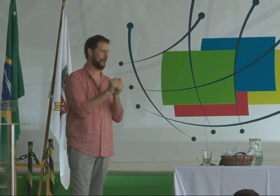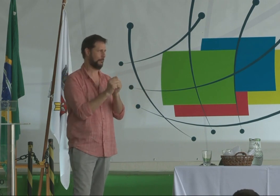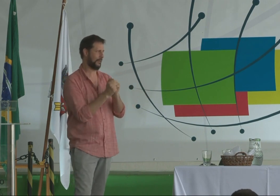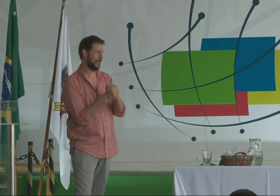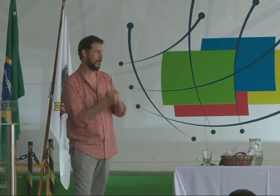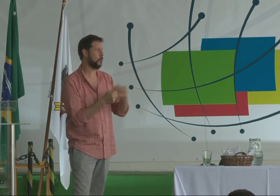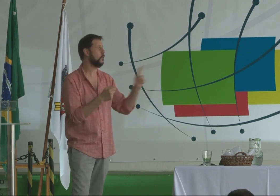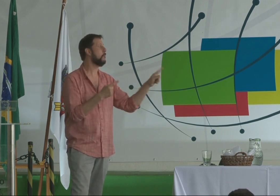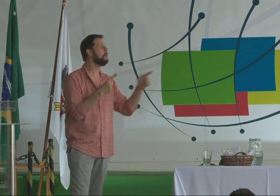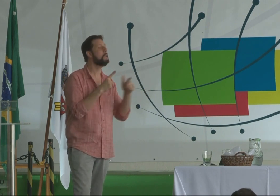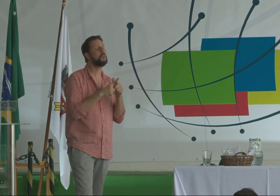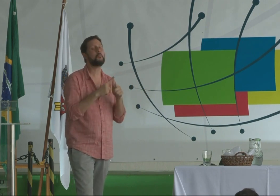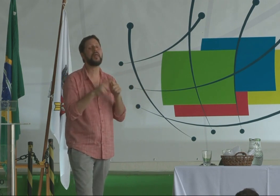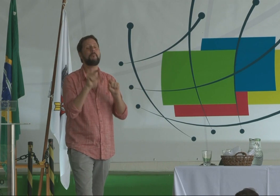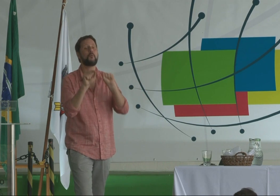adaptação, por quê?